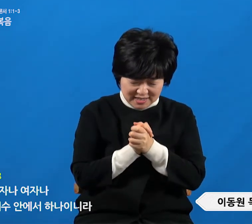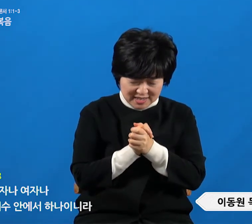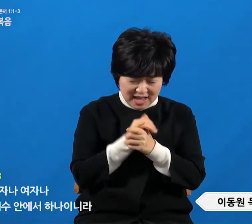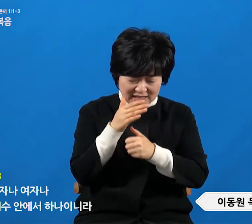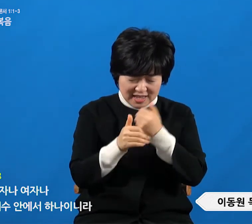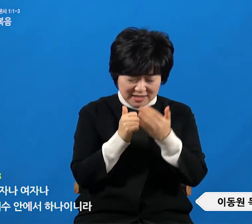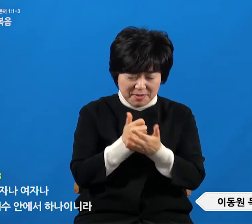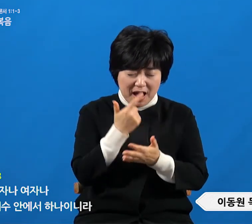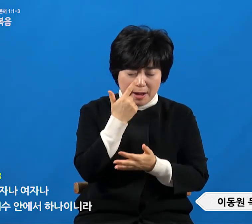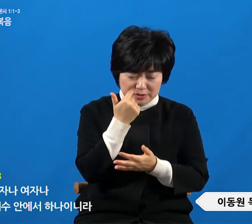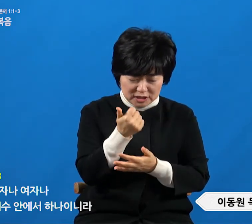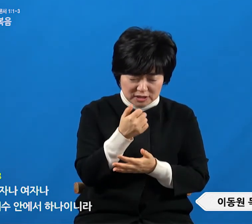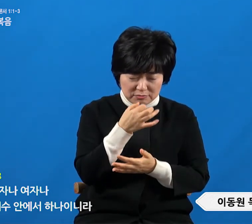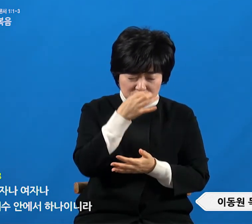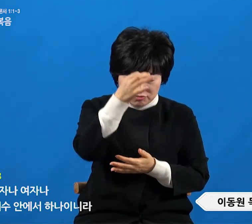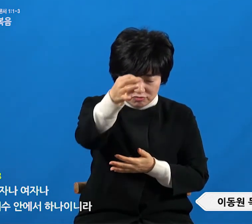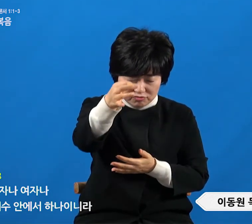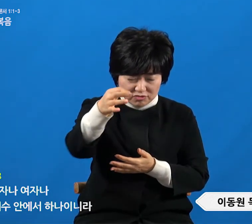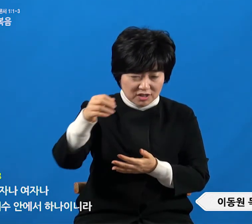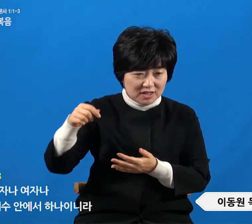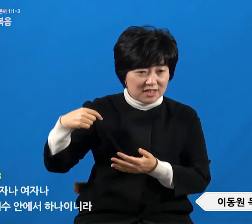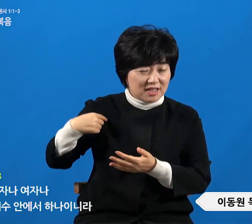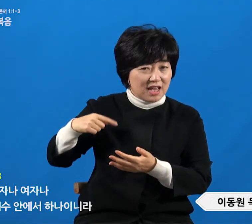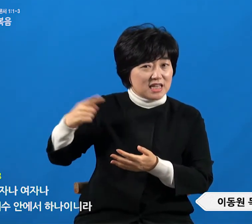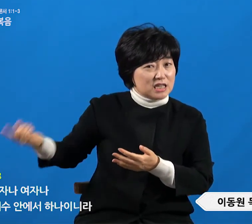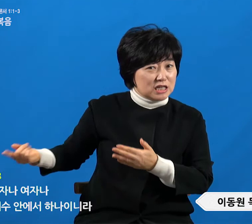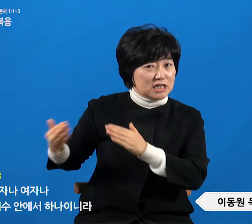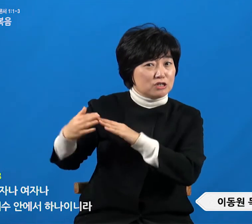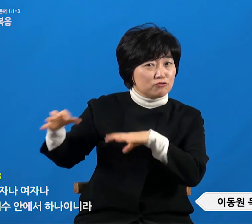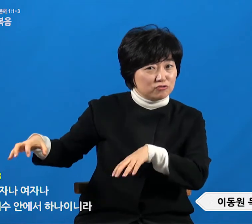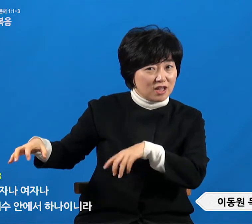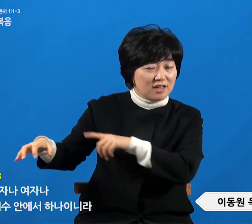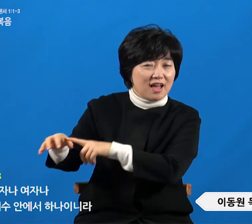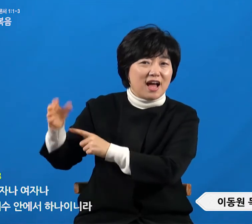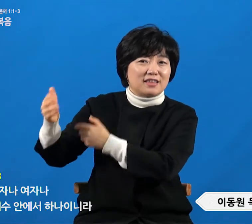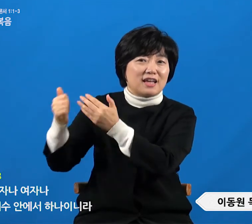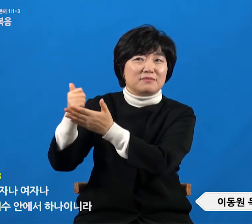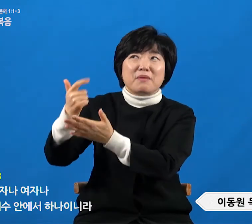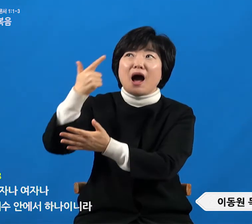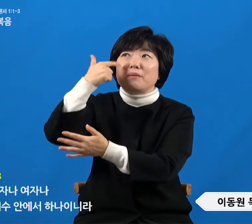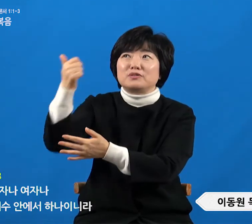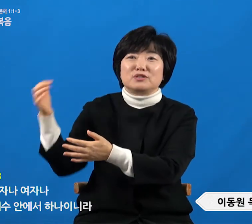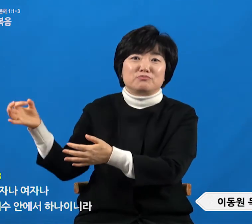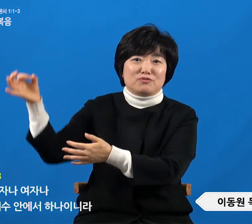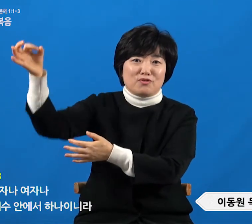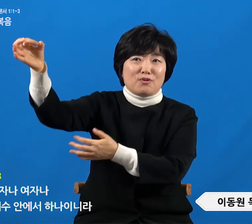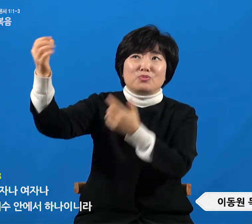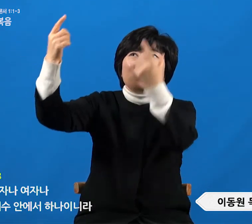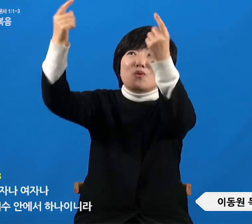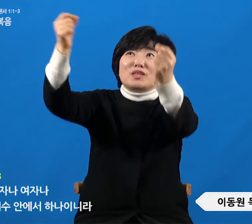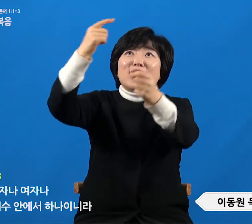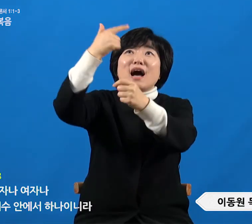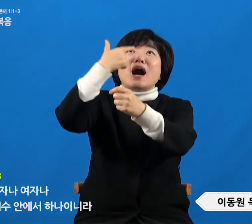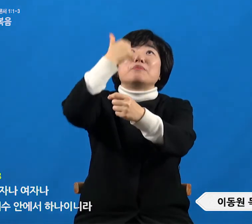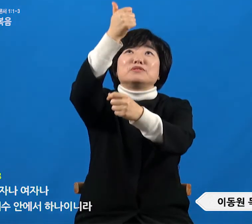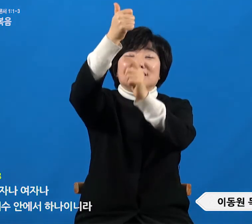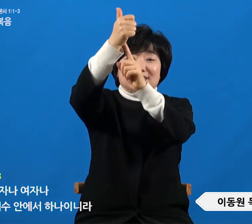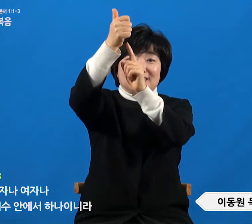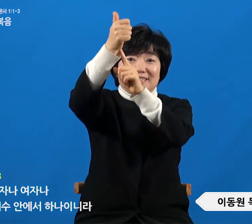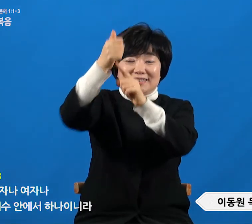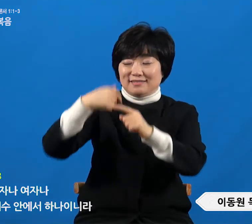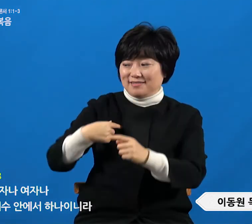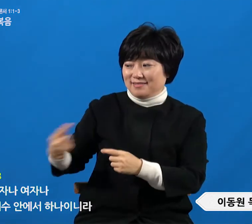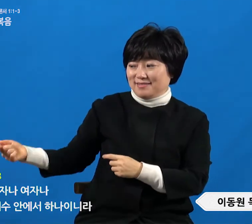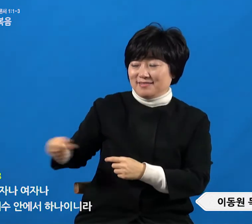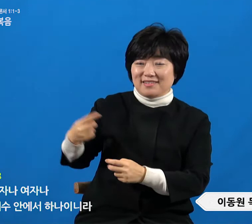했죠. 어디선가 여러분 이웃에 있는 사람도 기도하면서 아버지 그랬습니다. 똑같은 아버지예요. 형제 아니에요,